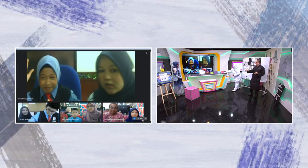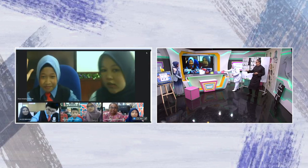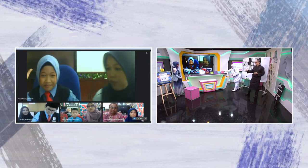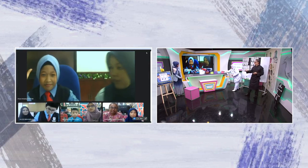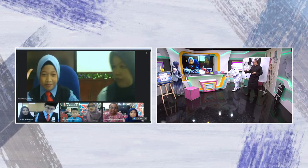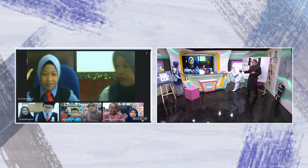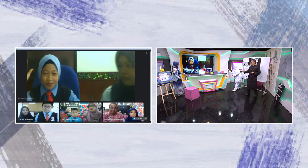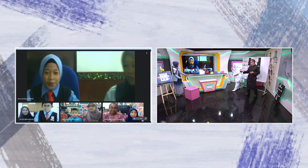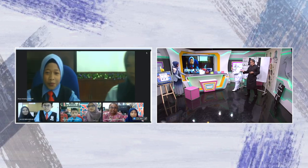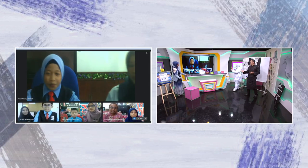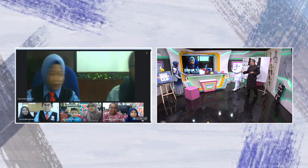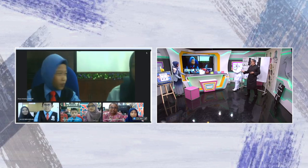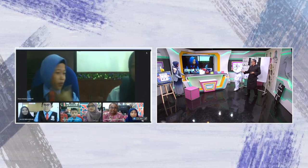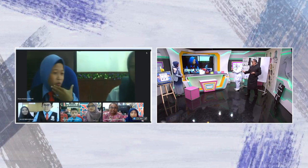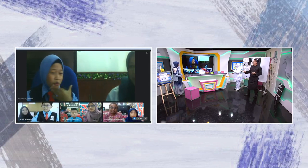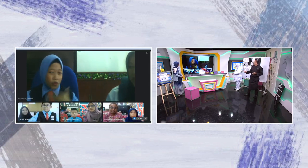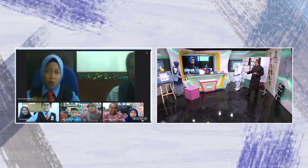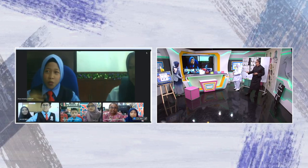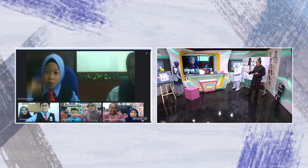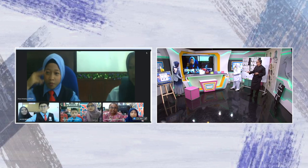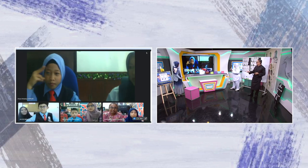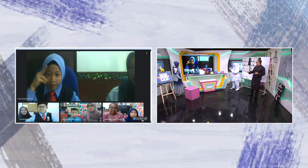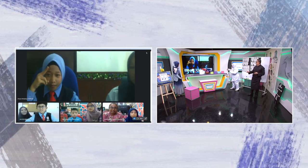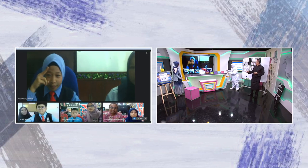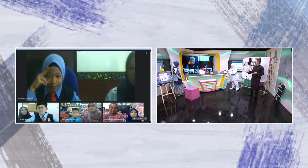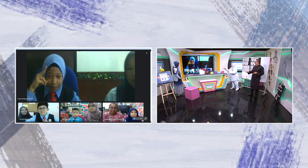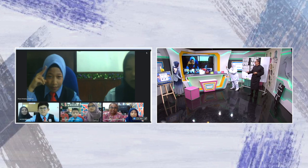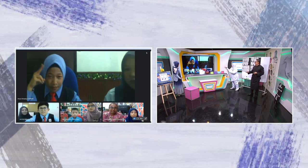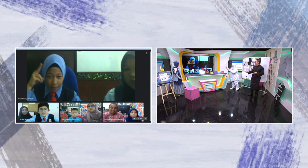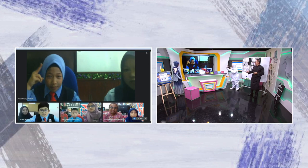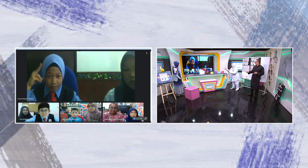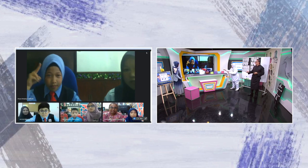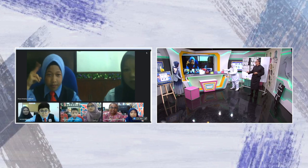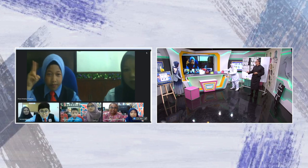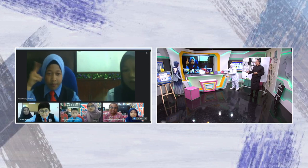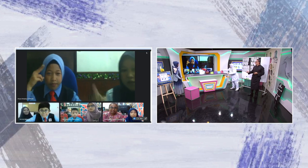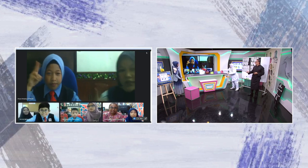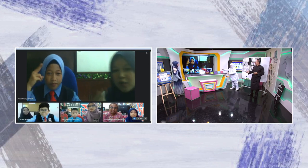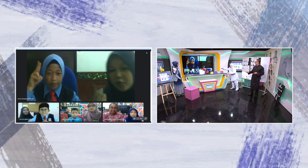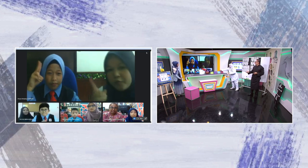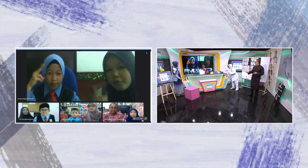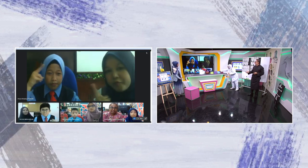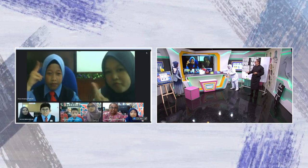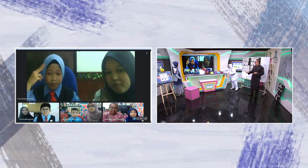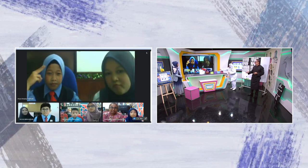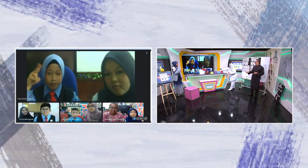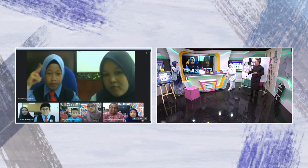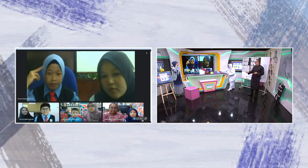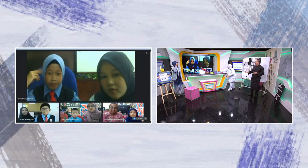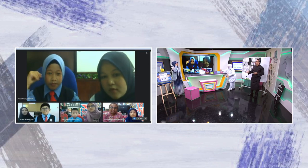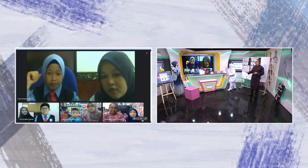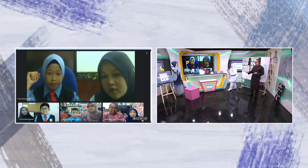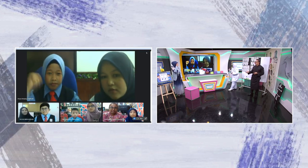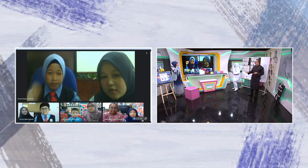Okey. Halisha pilih warna mahu apa? Pilih warna lain. Pink sudah, biru sudah, ini sudah. Nak hijau. Warna